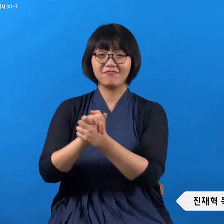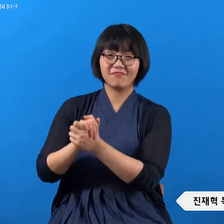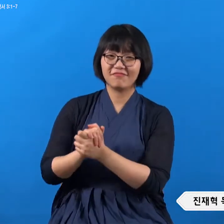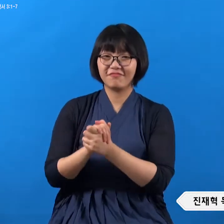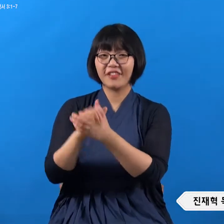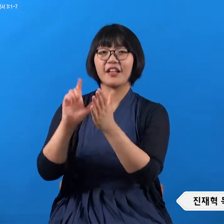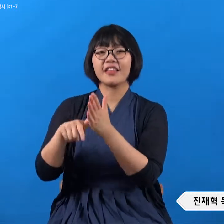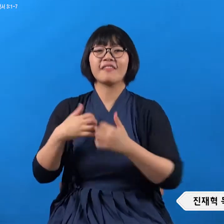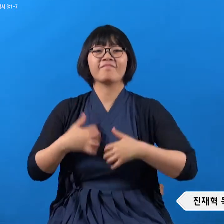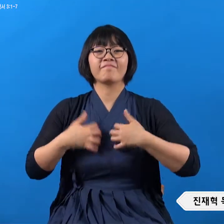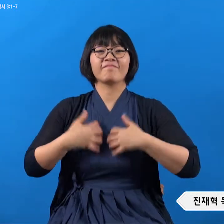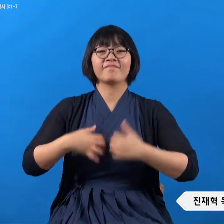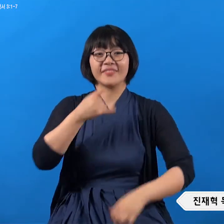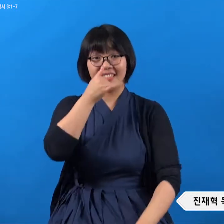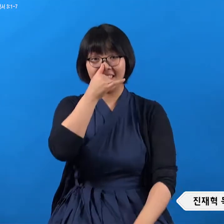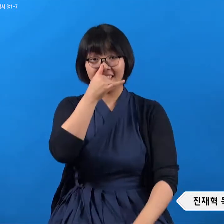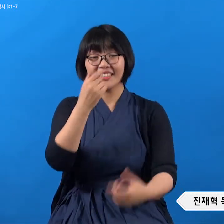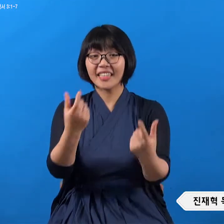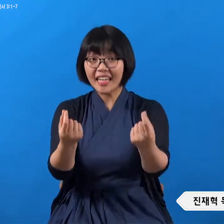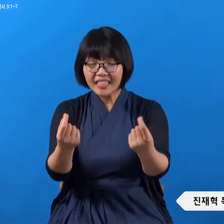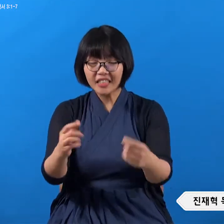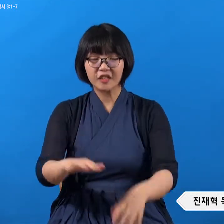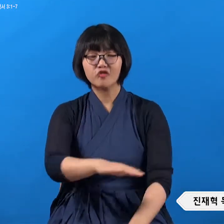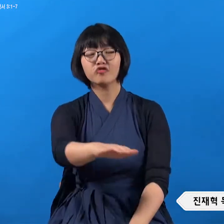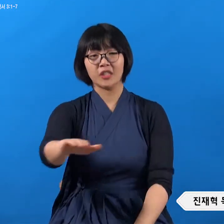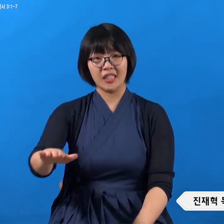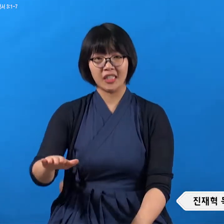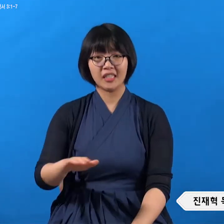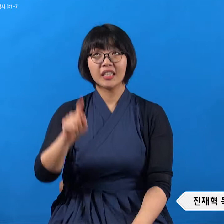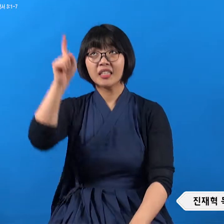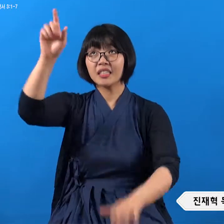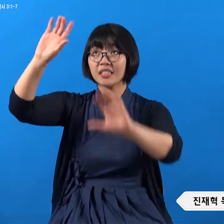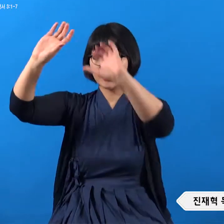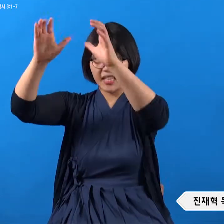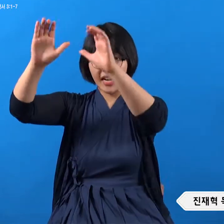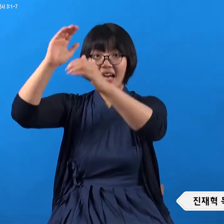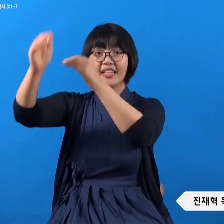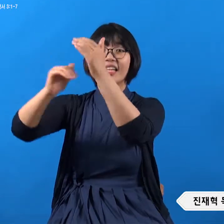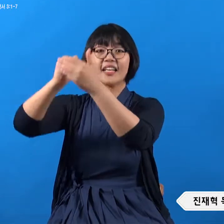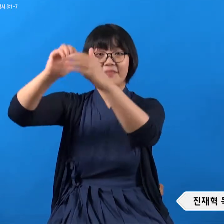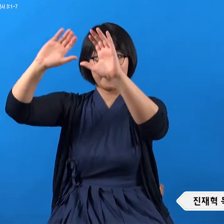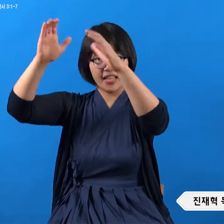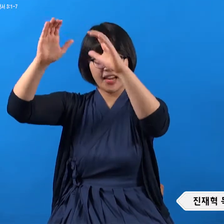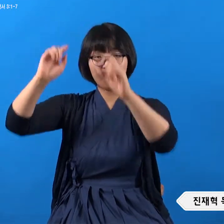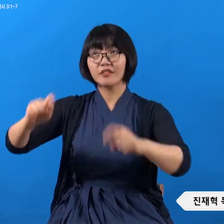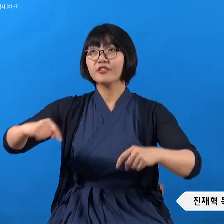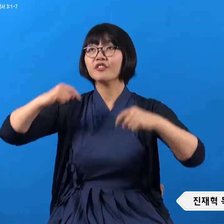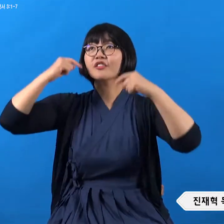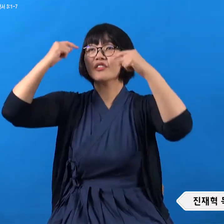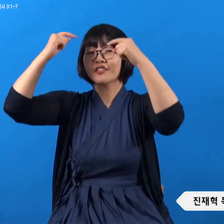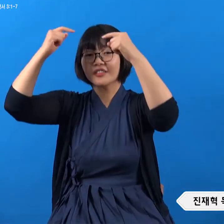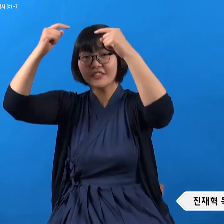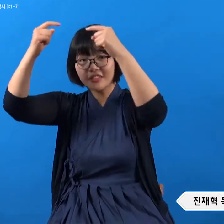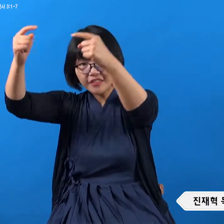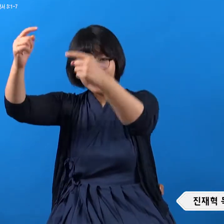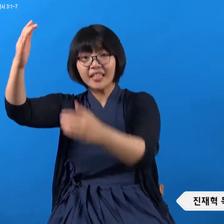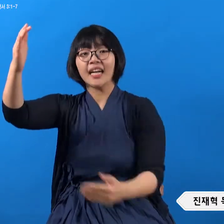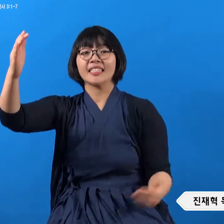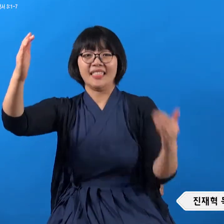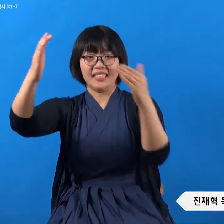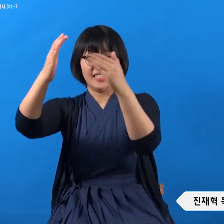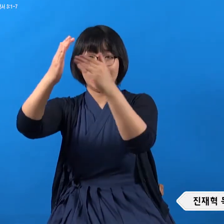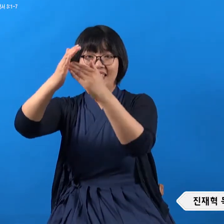인생의 반려자, 아니 이 땅뿐만이 아니라 천국의 하늘의 유업까지